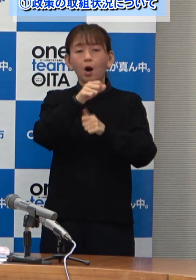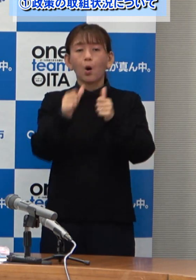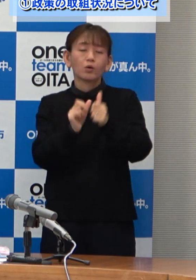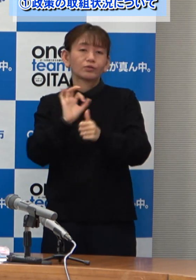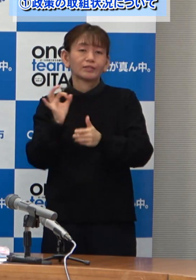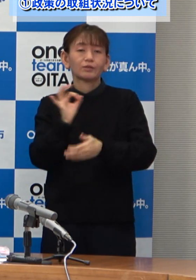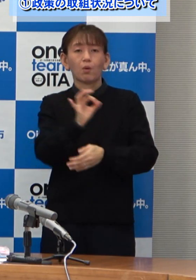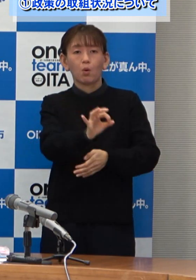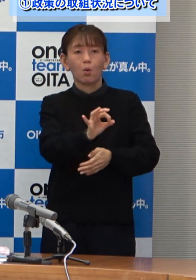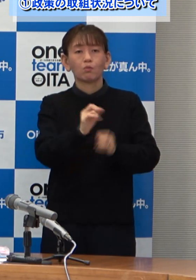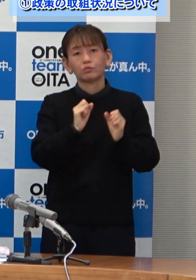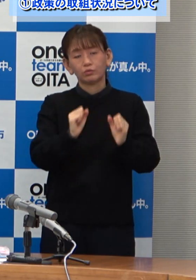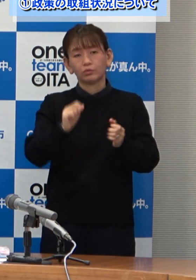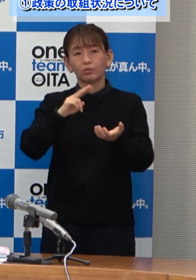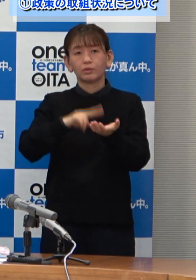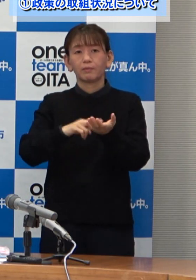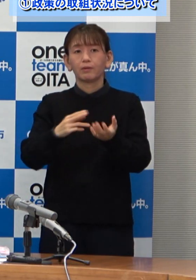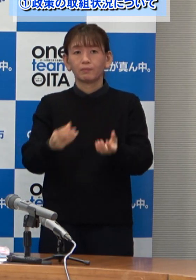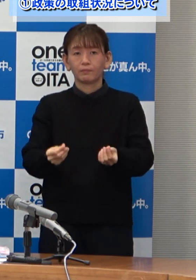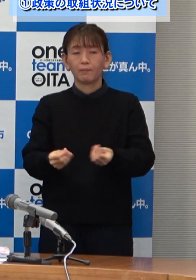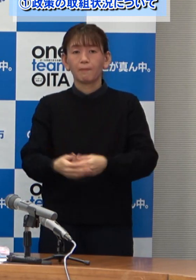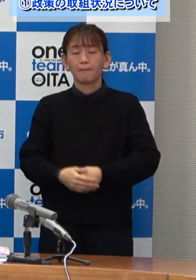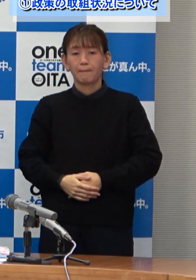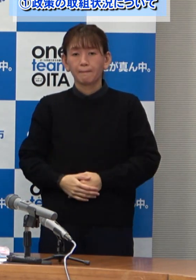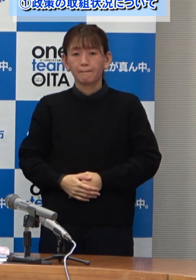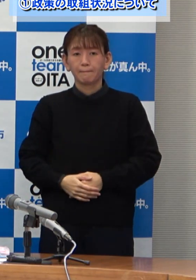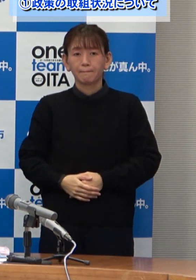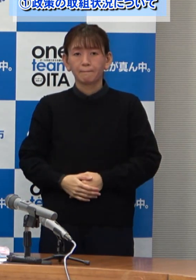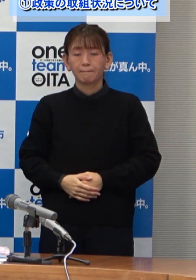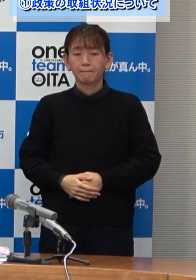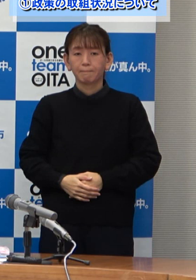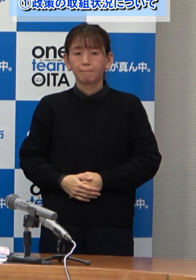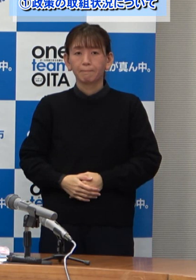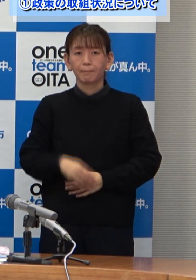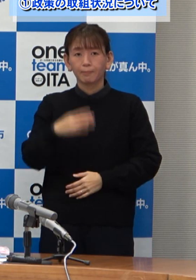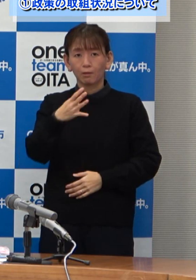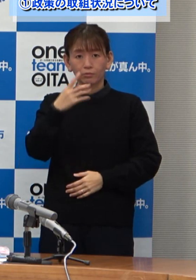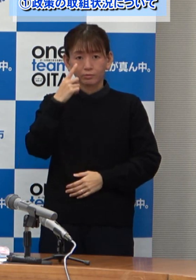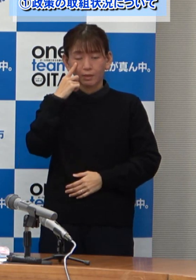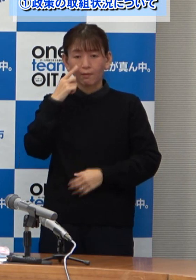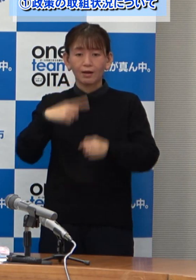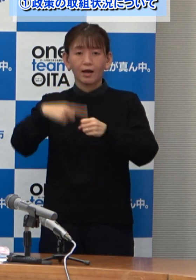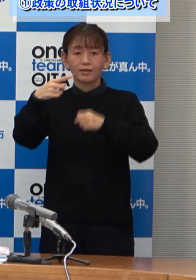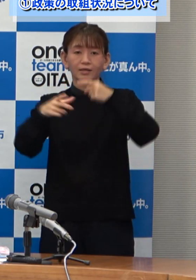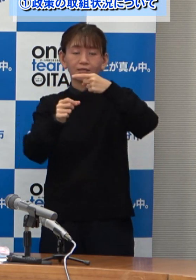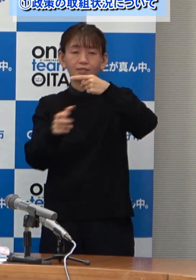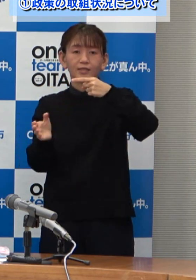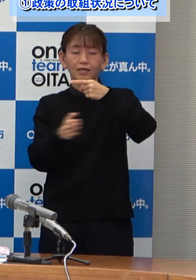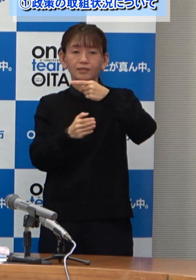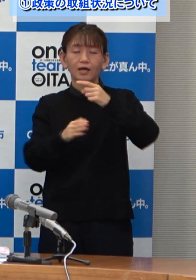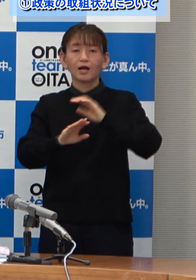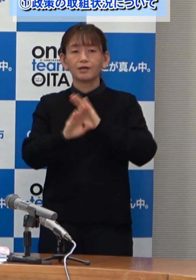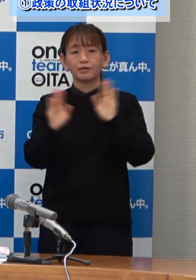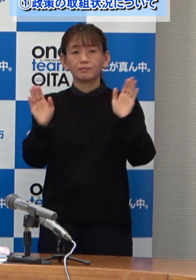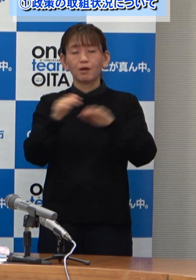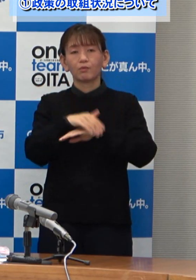を公することにしました4つ目のは来年1月から始まりますが